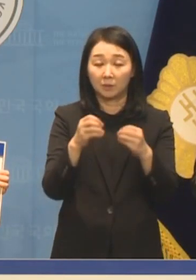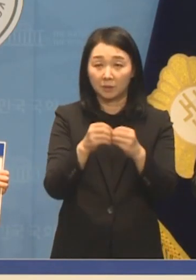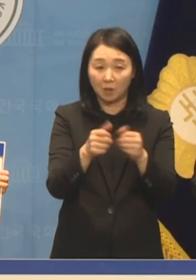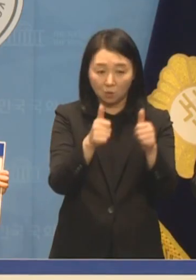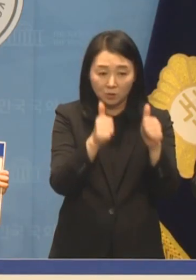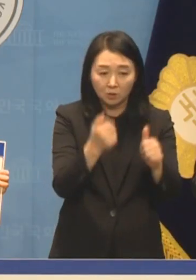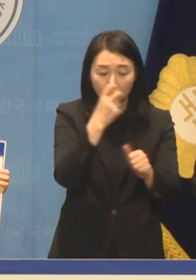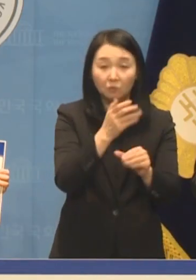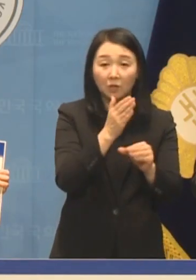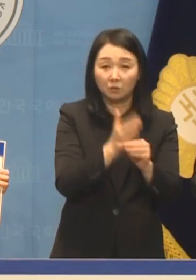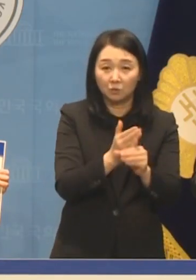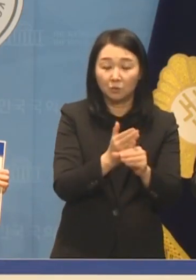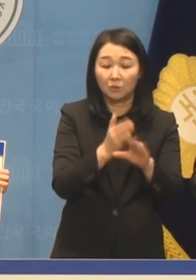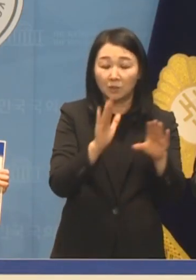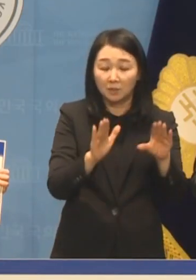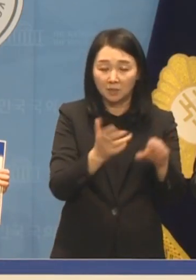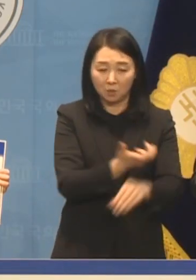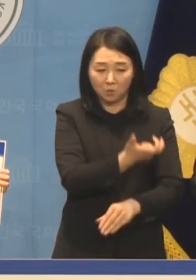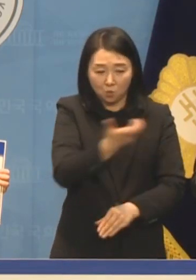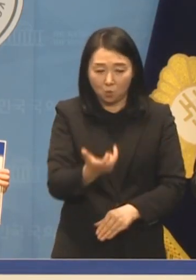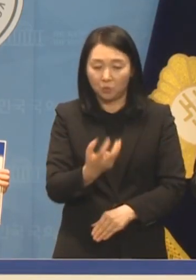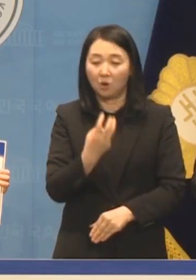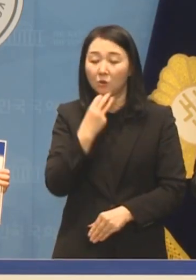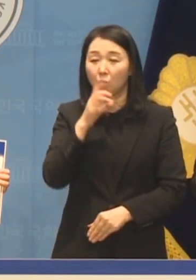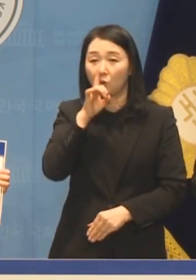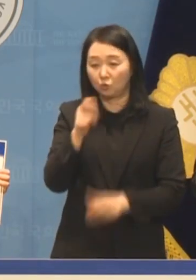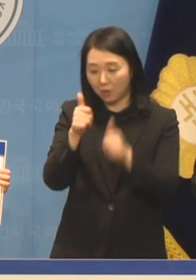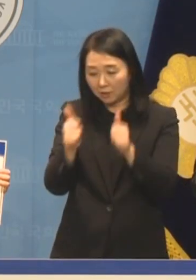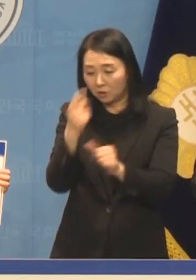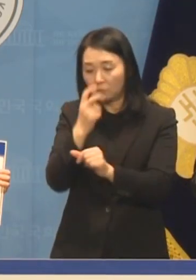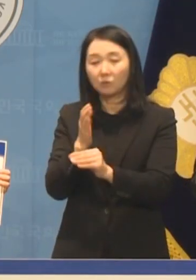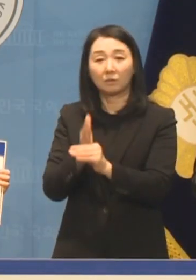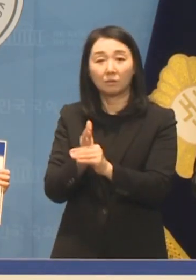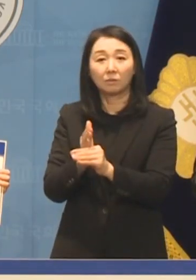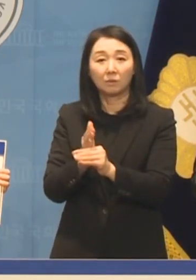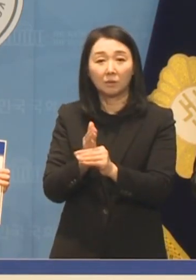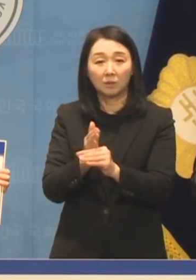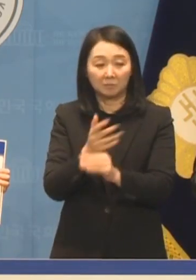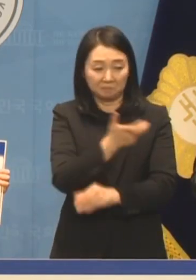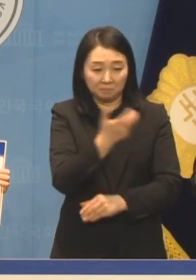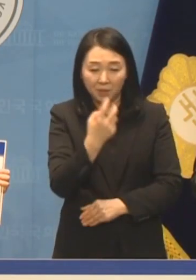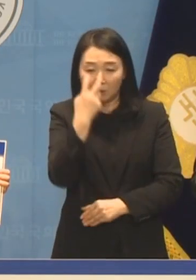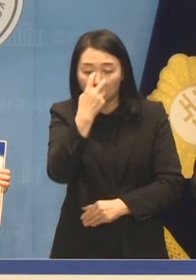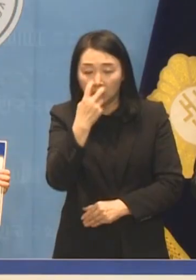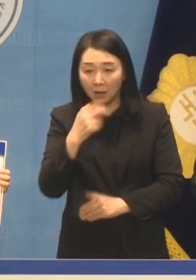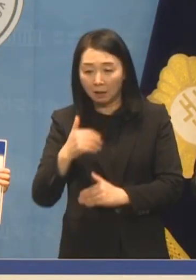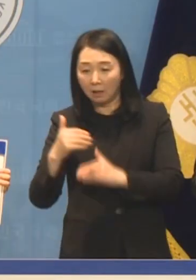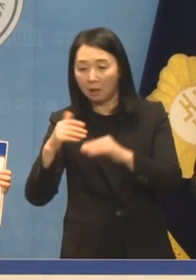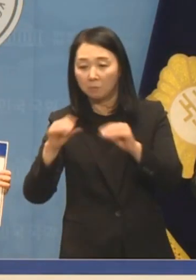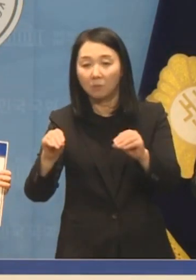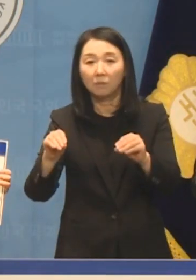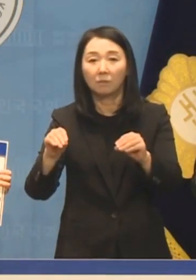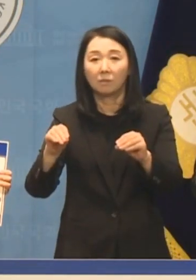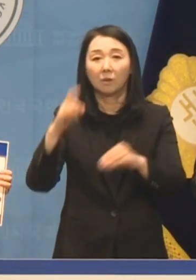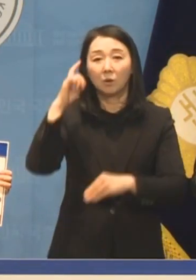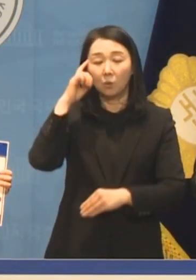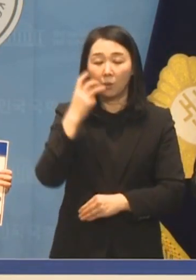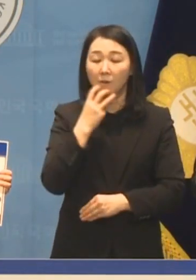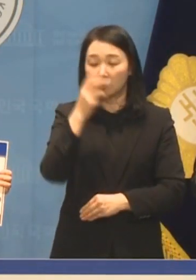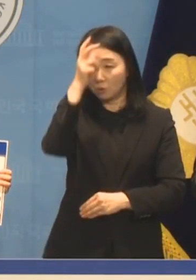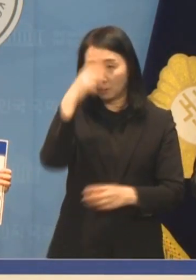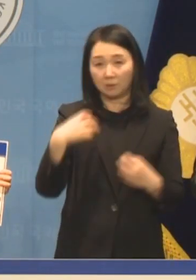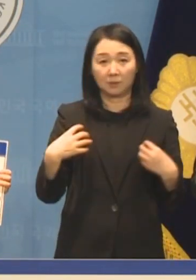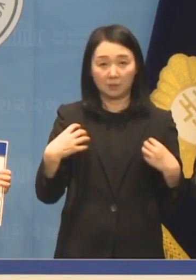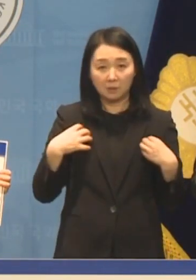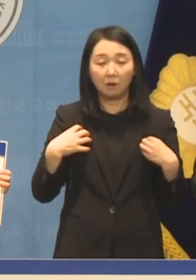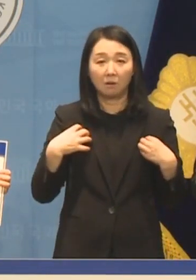수사를 했고 이제 중앙지검이 수사를 하고 있습니다. 그런데 이 수사가 가다가 멈췄습니다. 그래서 우리가